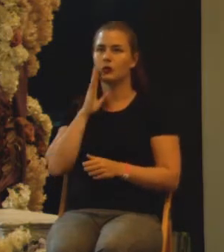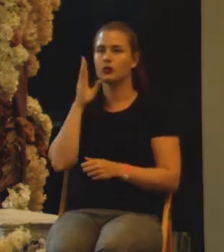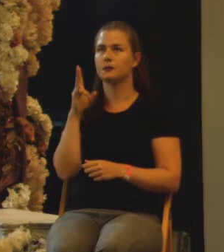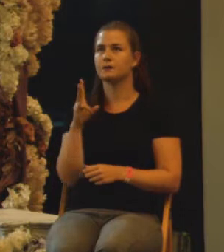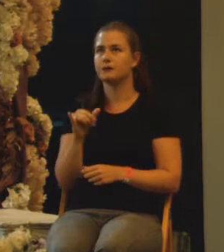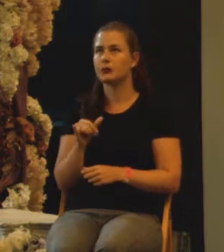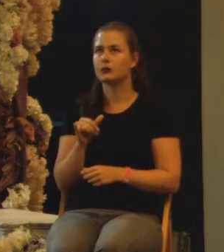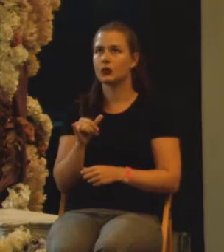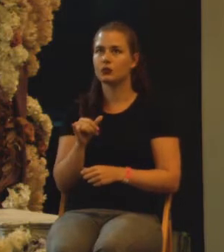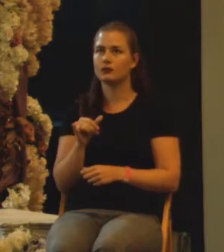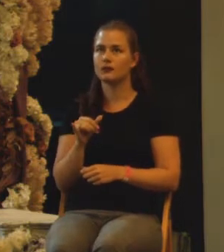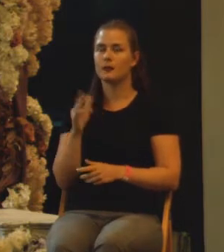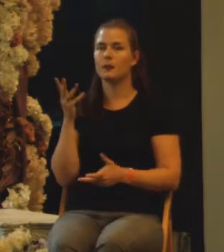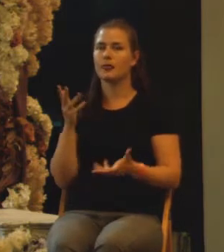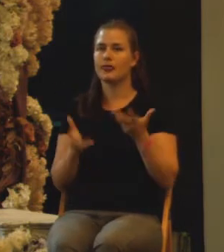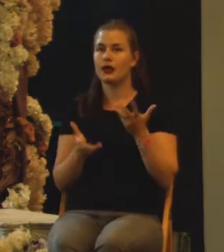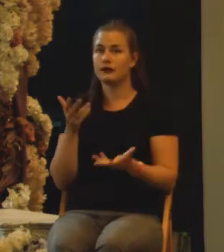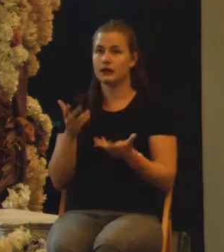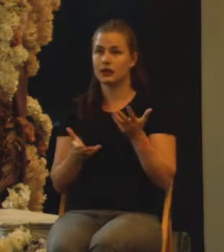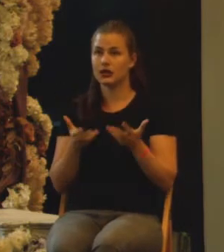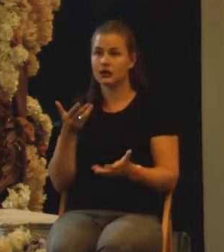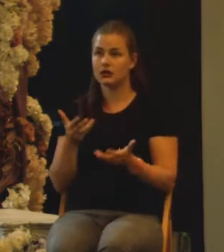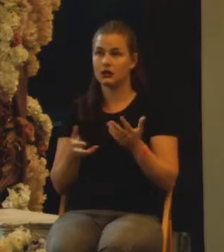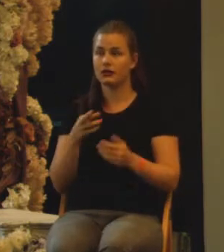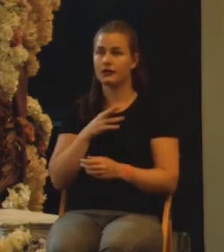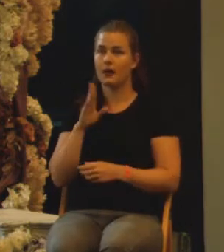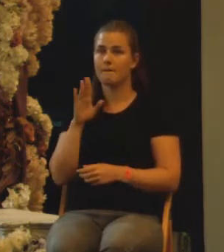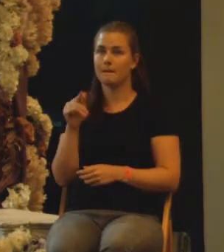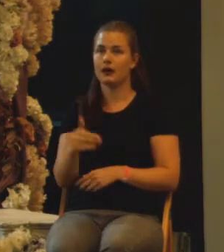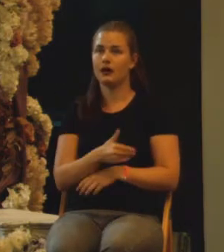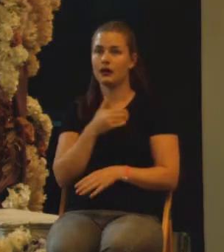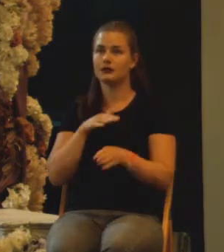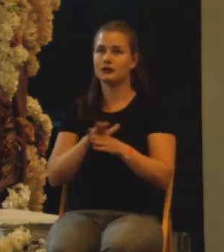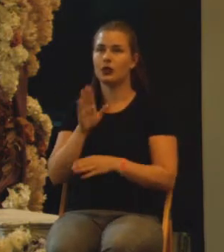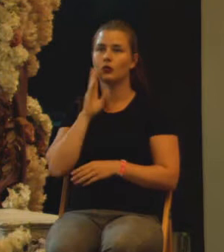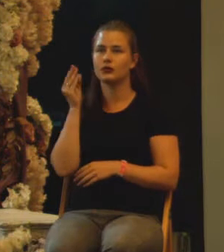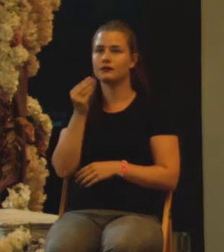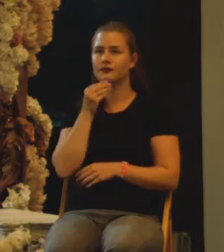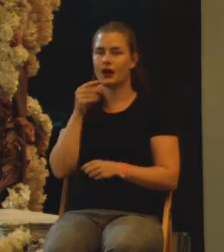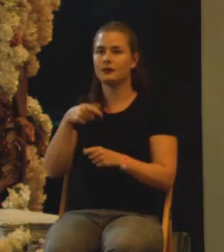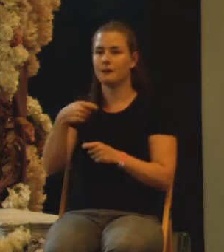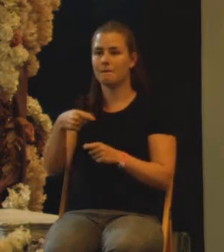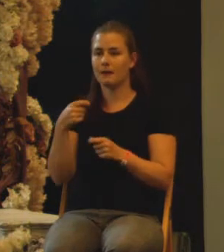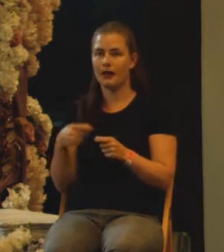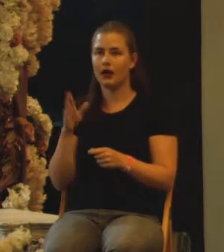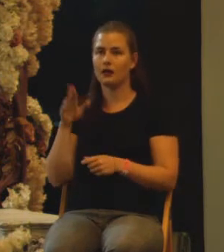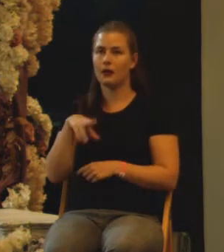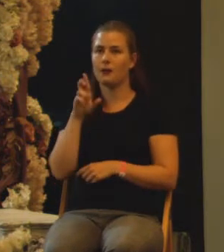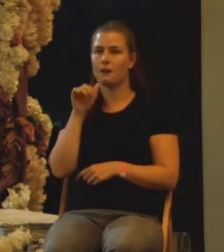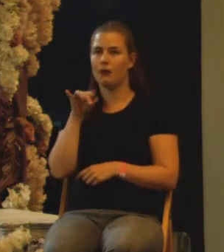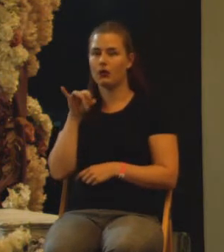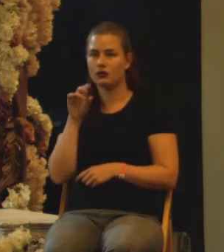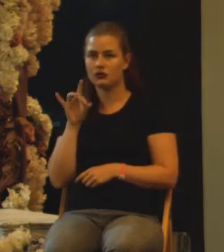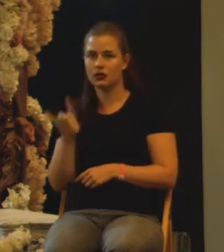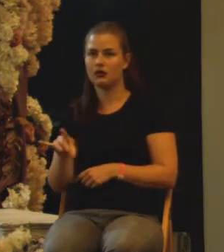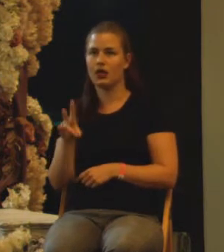ну, наверное, я бы хотел целое утро есть бананы, потом бургеры, потом